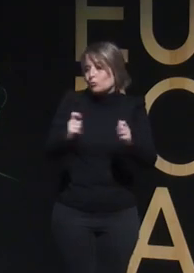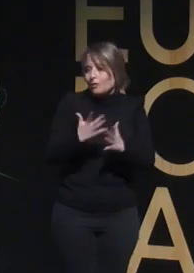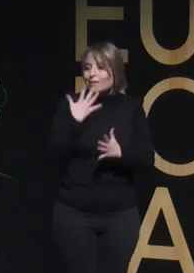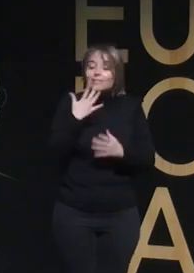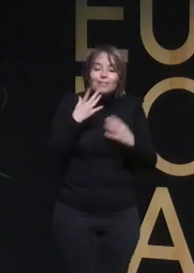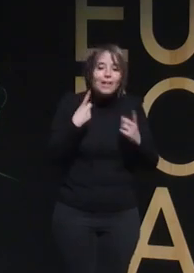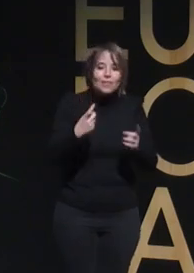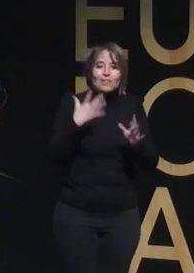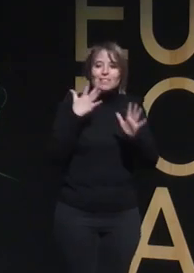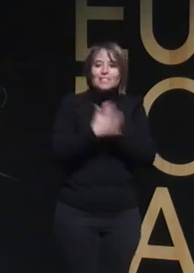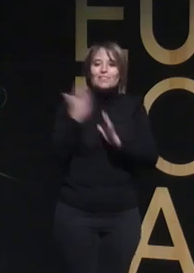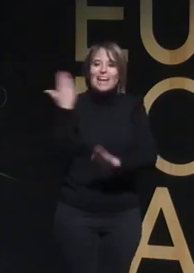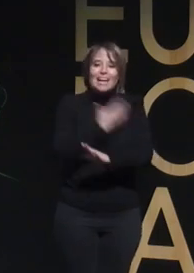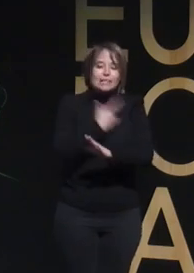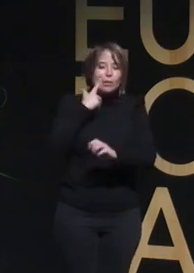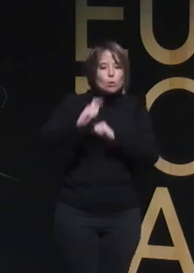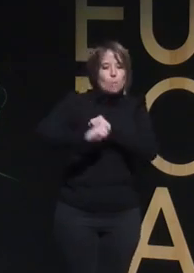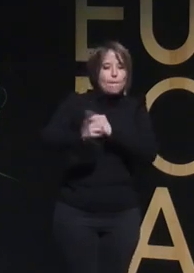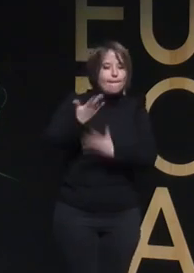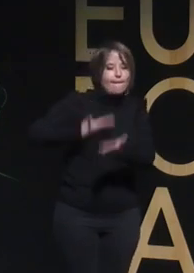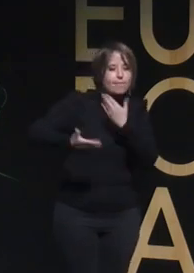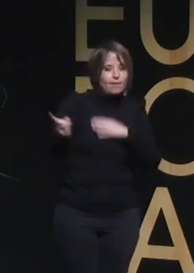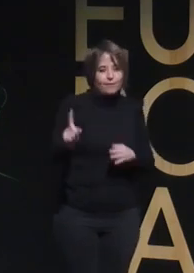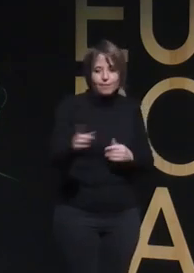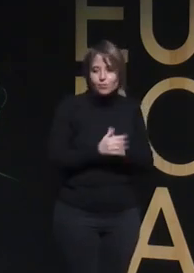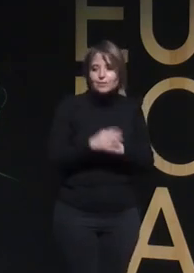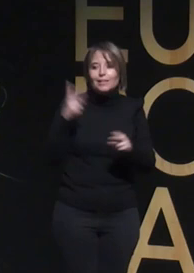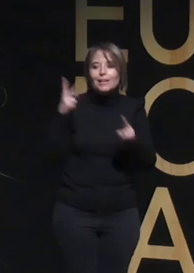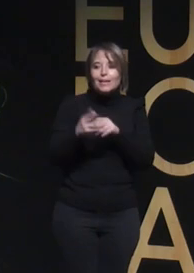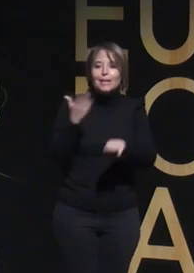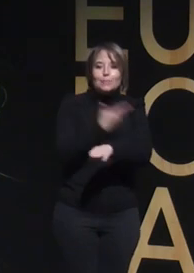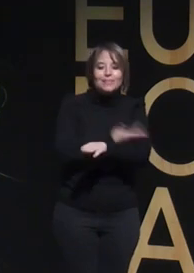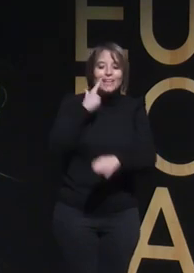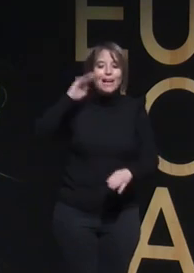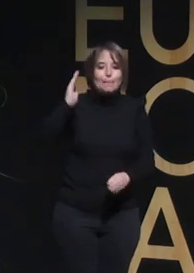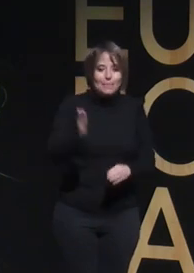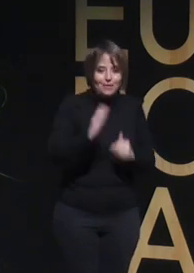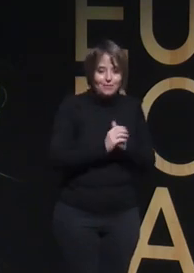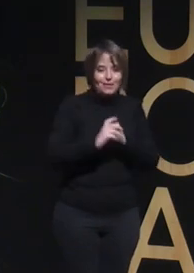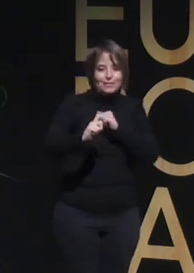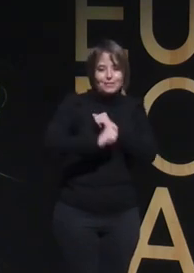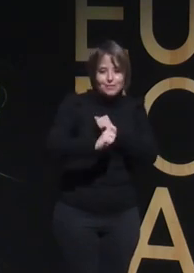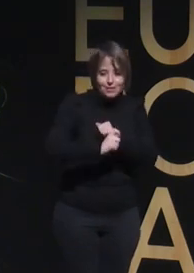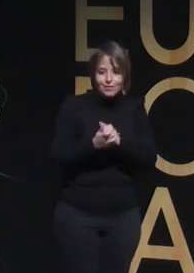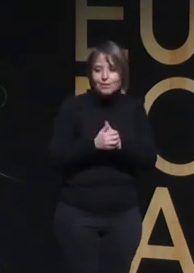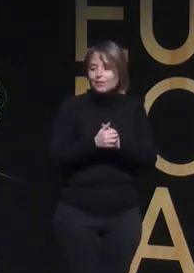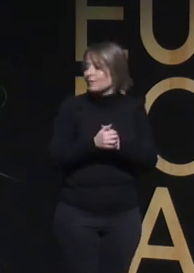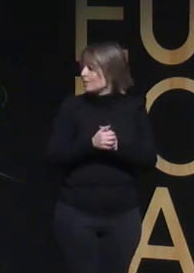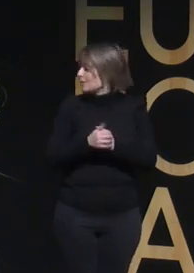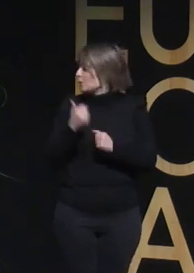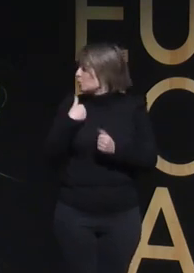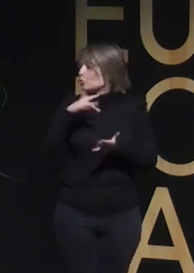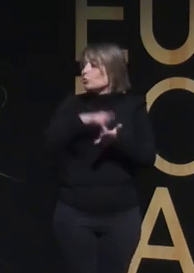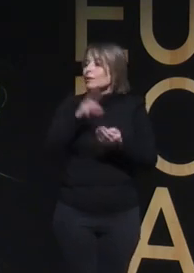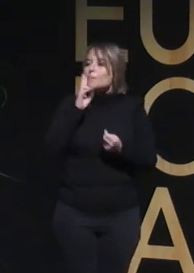necesario, que no va a haber ese castigo de chantaje que os decía. Yo creo que lo que tenemos que evitar es el castigo como amenaza, el castigo como chantaje. Yo tenía una